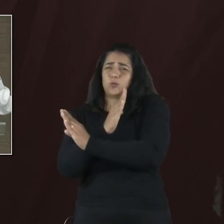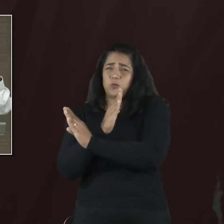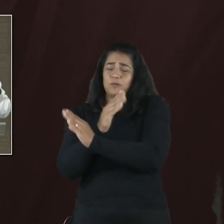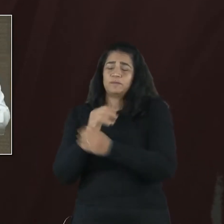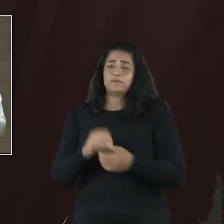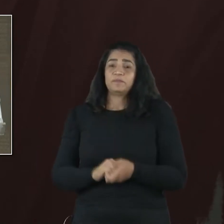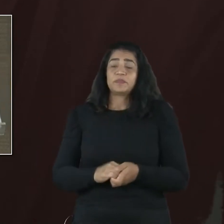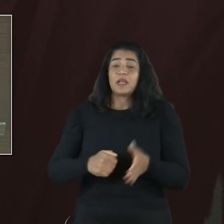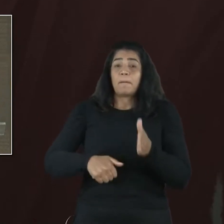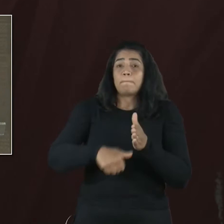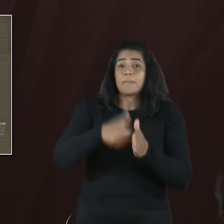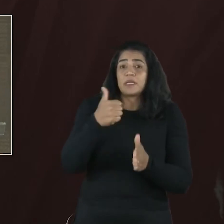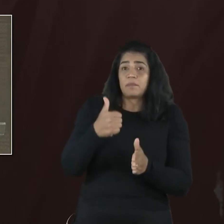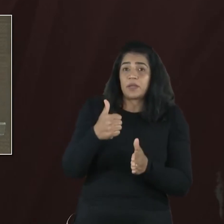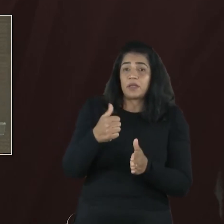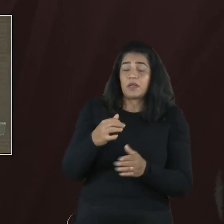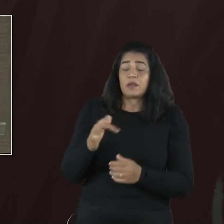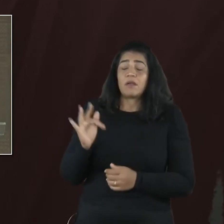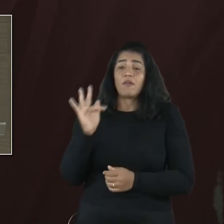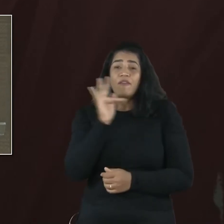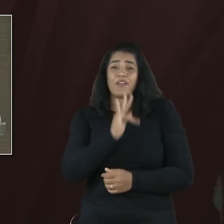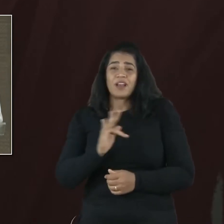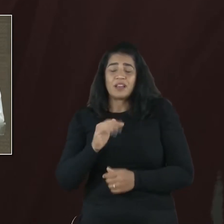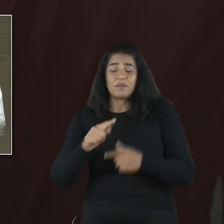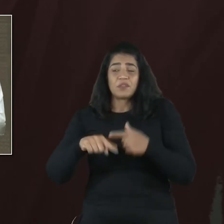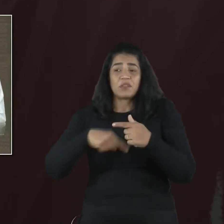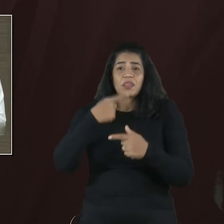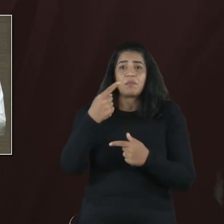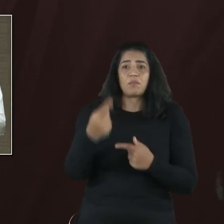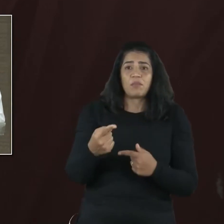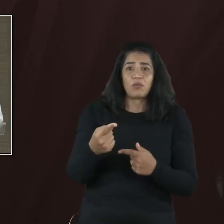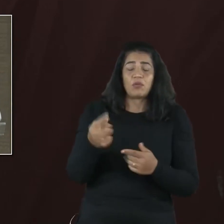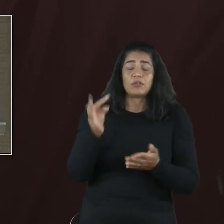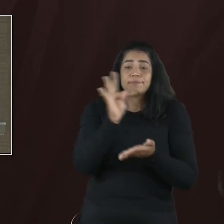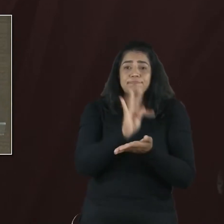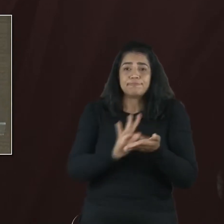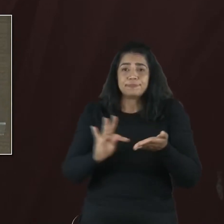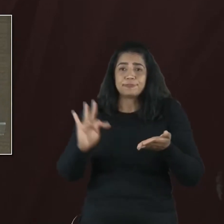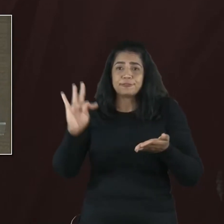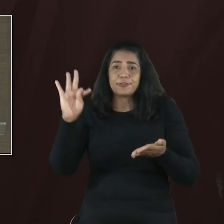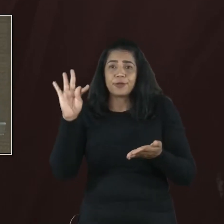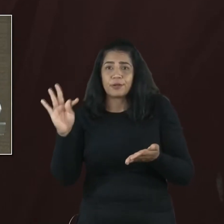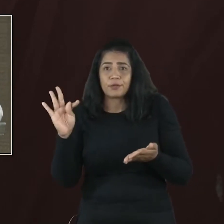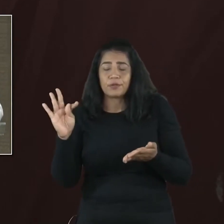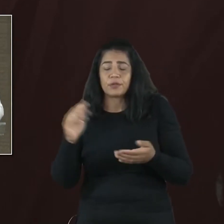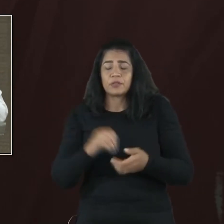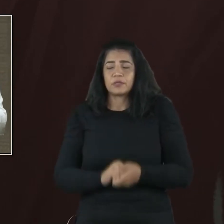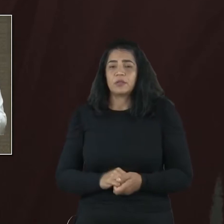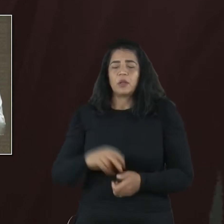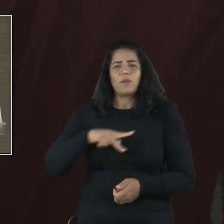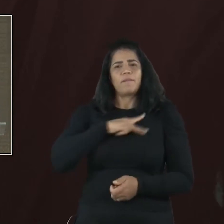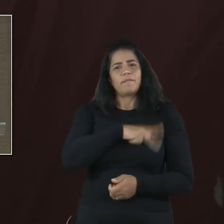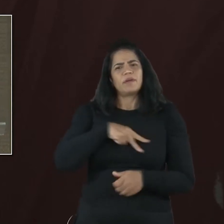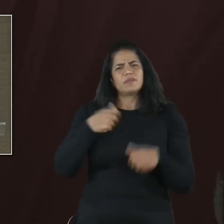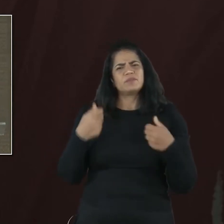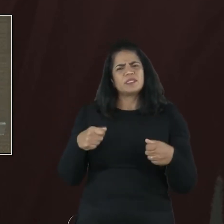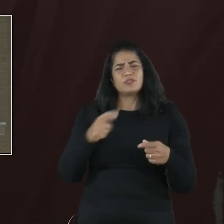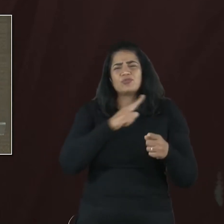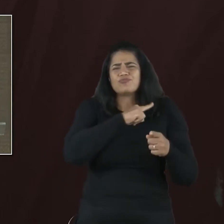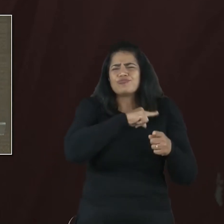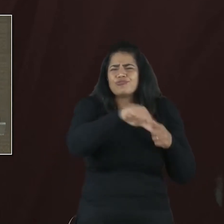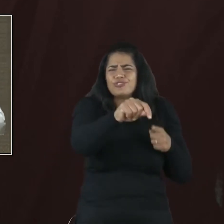Filipos, depois em Tessalônica, depois também na Bereia, Paulo então teve que fugir de lá e foi para